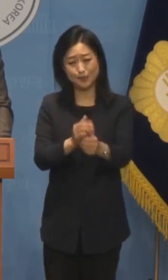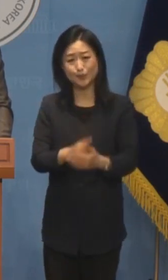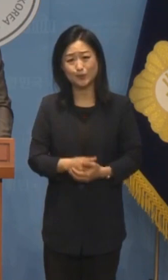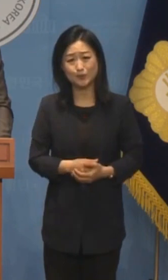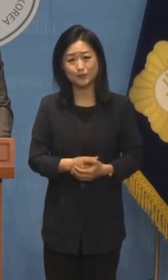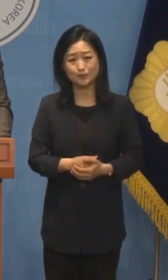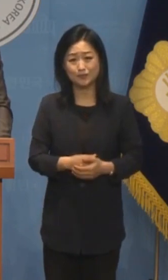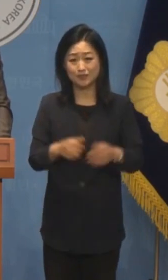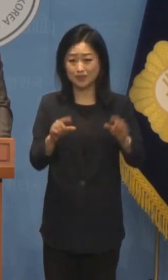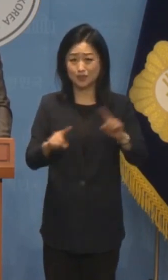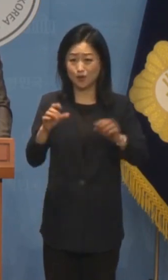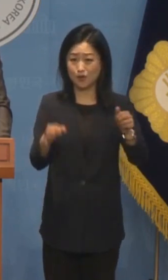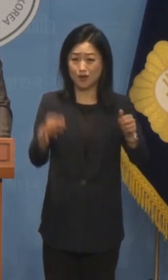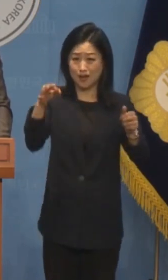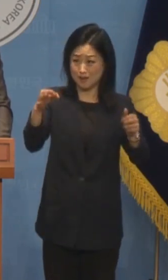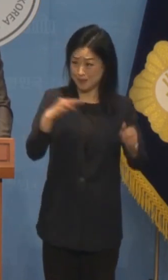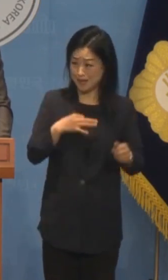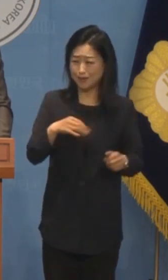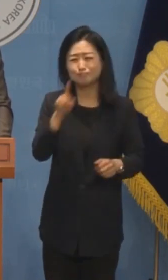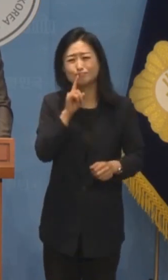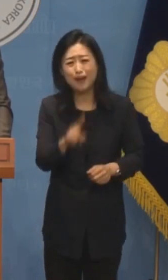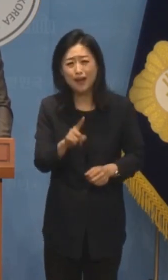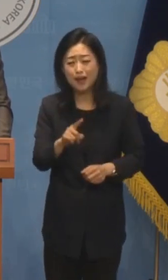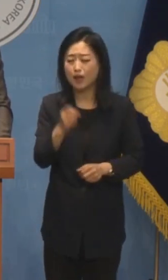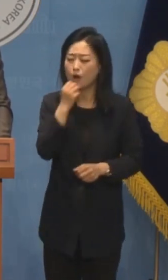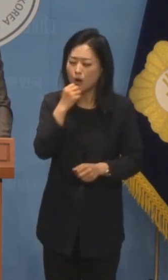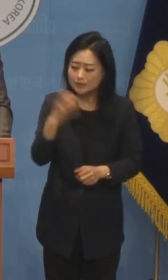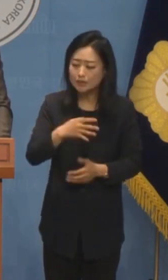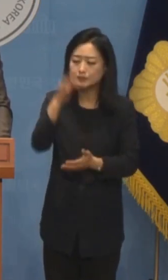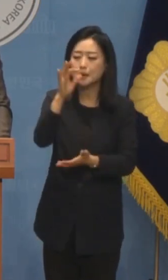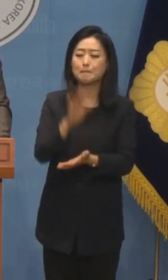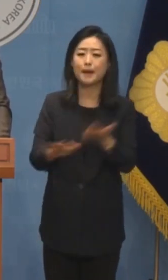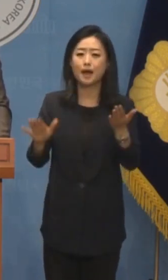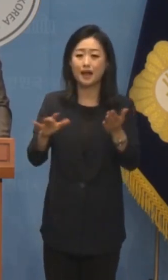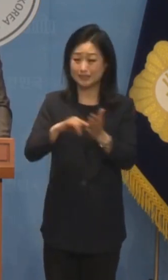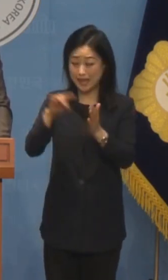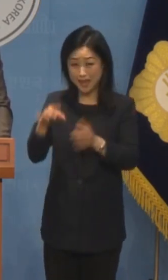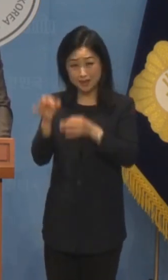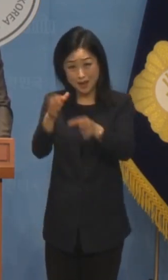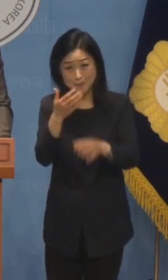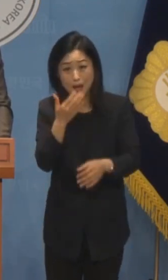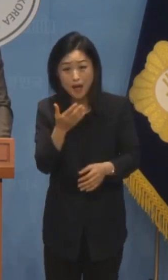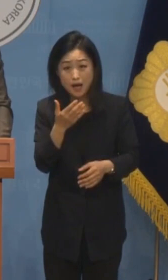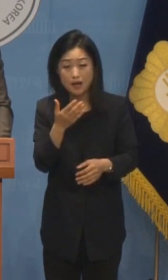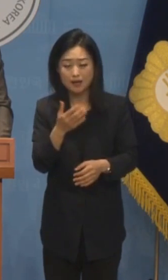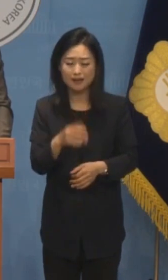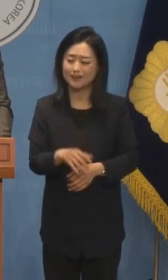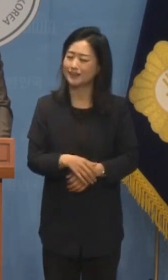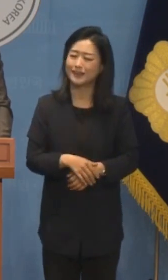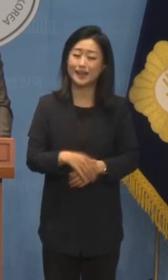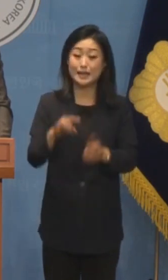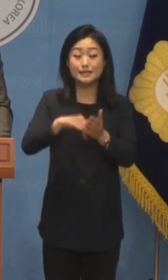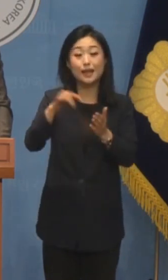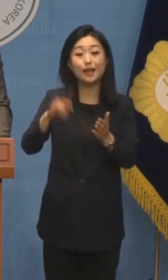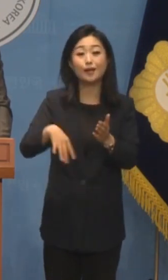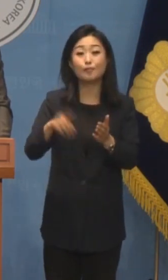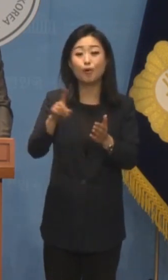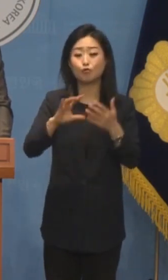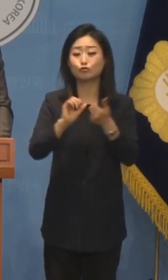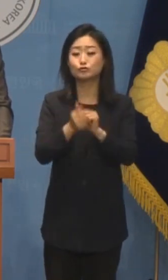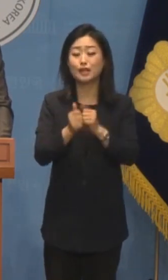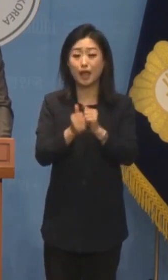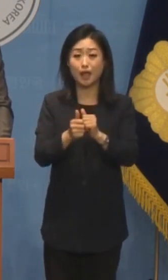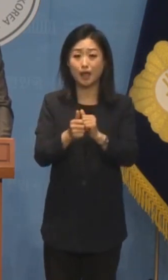보장성 강화론자들은 양심도 없습니까? 고갈되어도 세금을 투입하면 괜찮다고 합니다. 그런데 세금도 국채